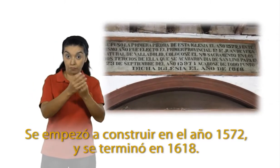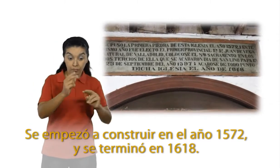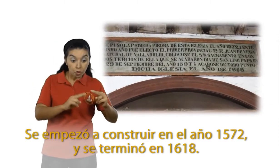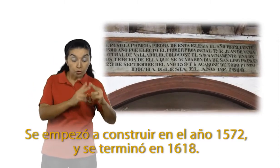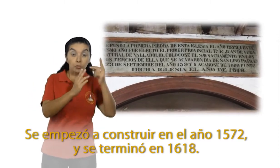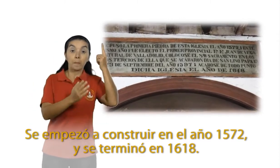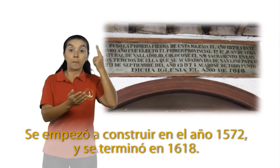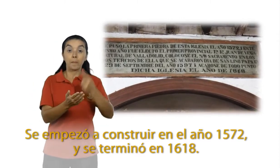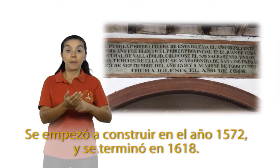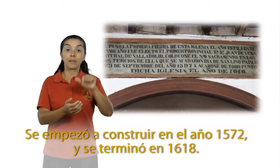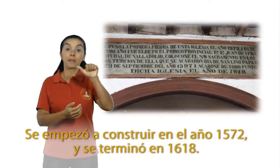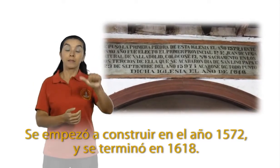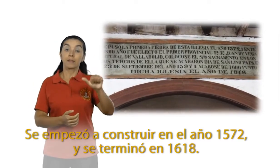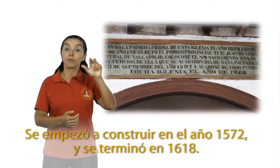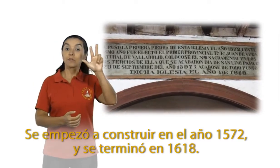en 1618.